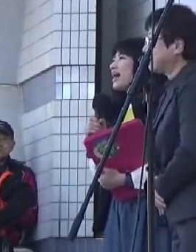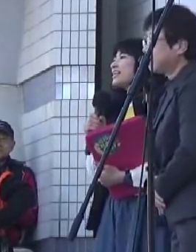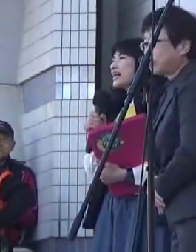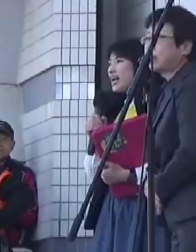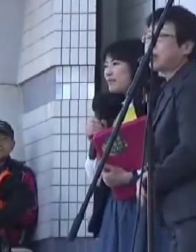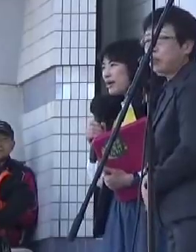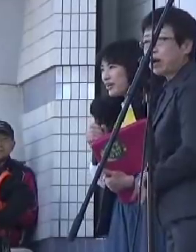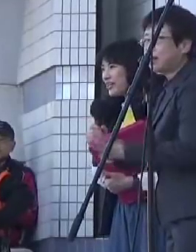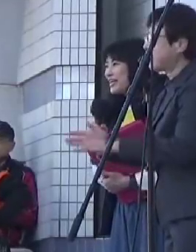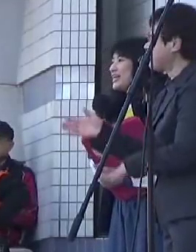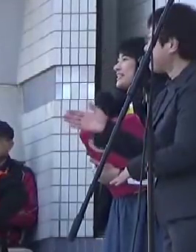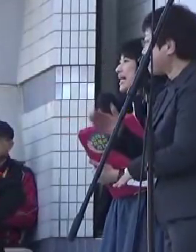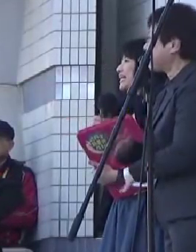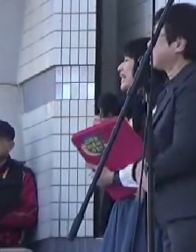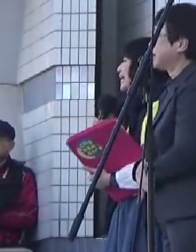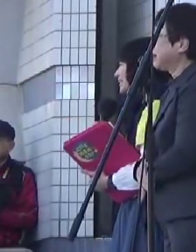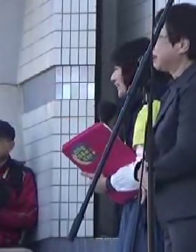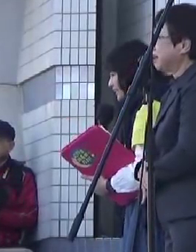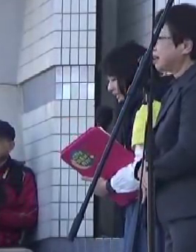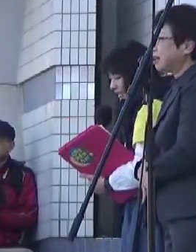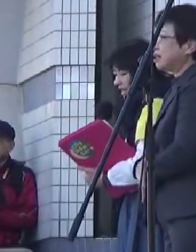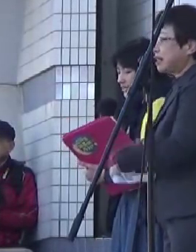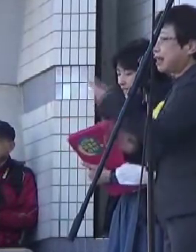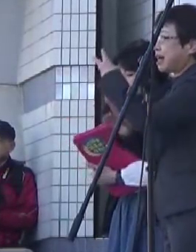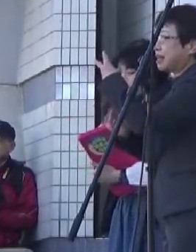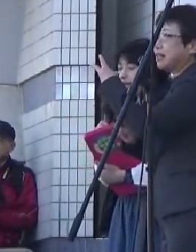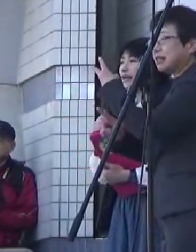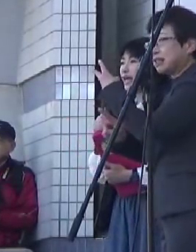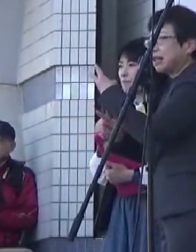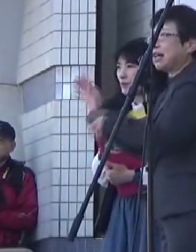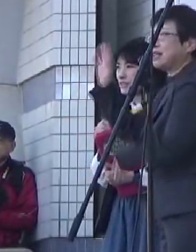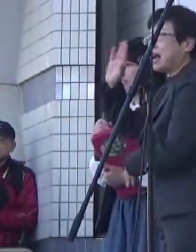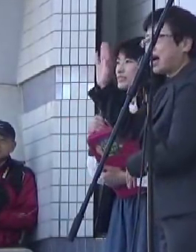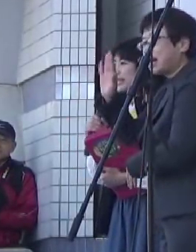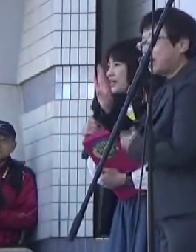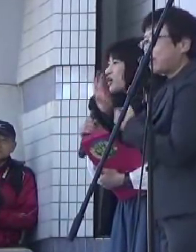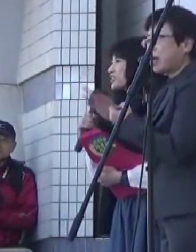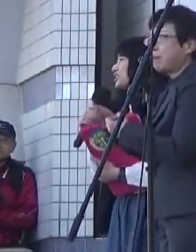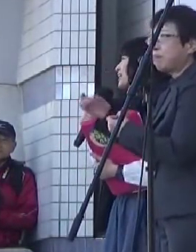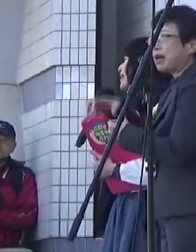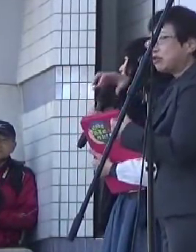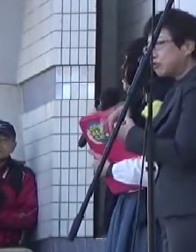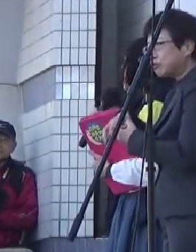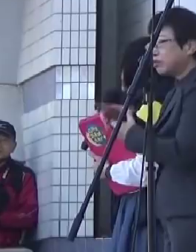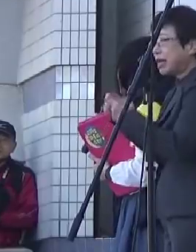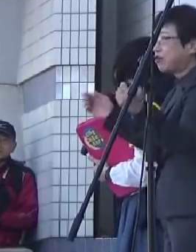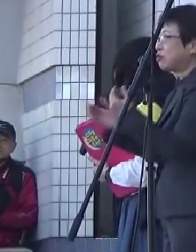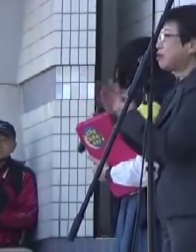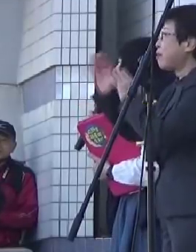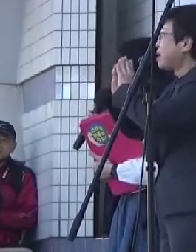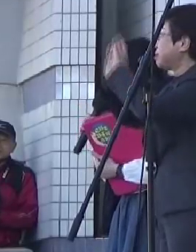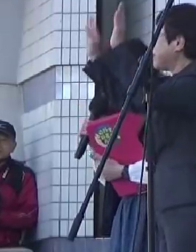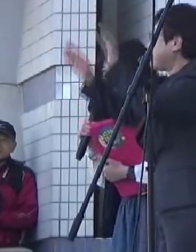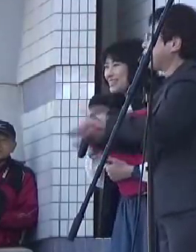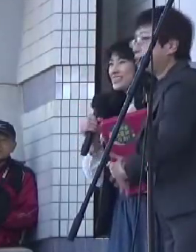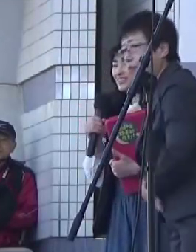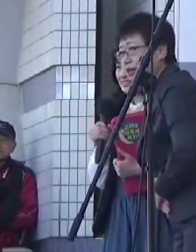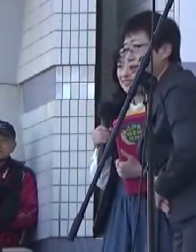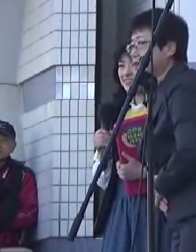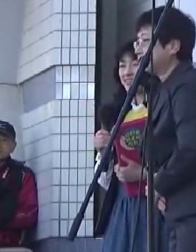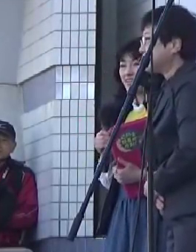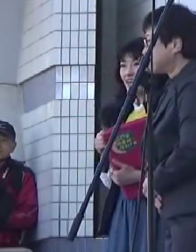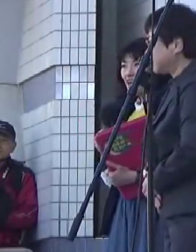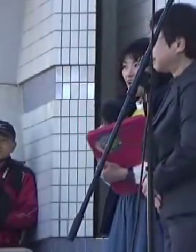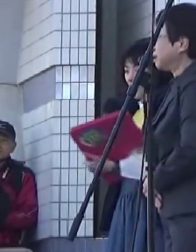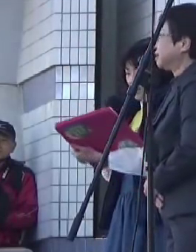それではただいまより 3.21 さようなら原発全国集会を始めていきたいと思います。